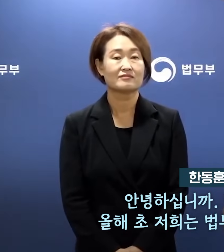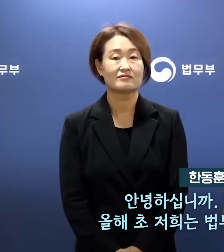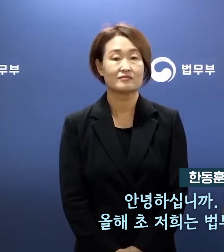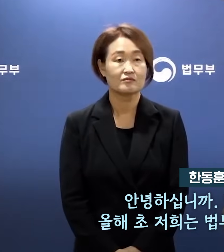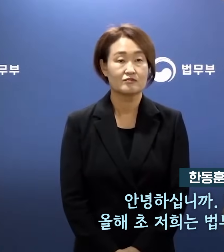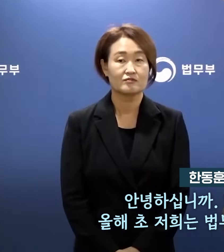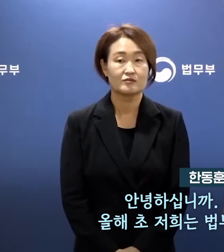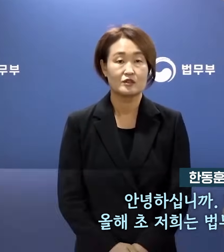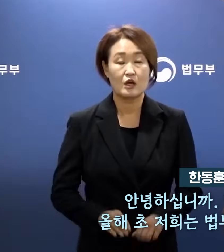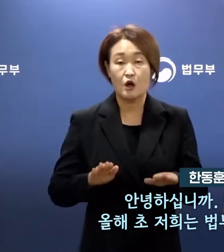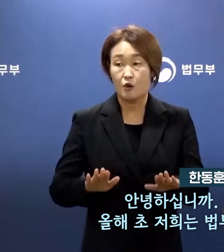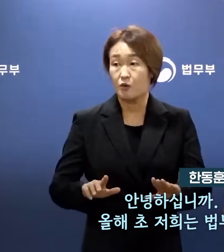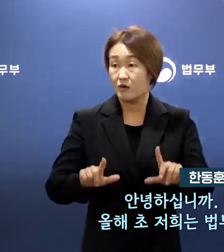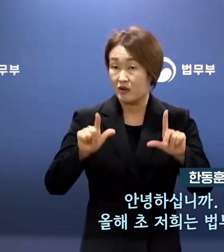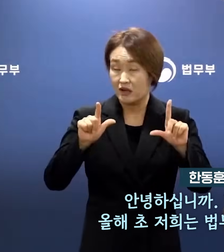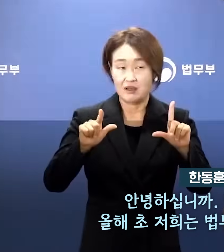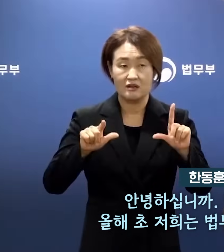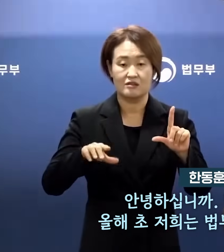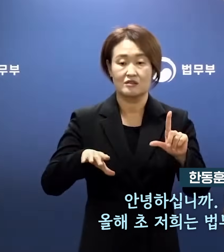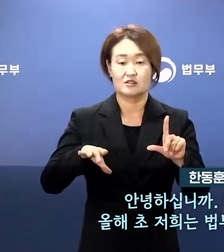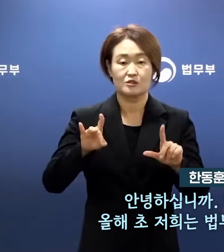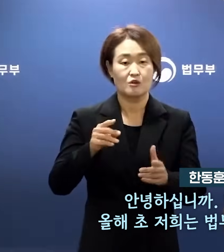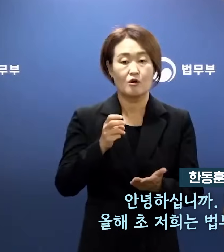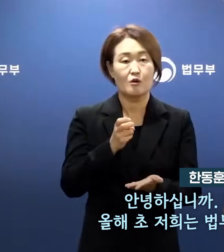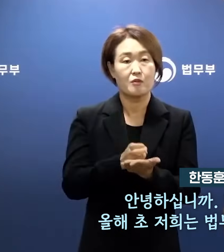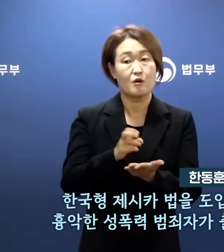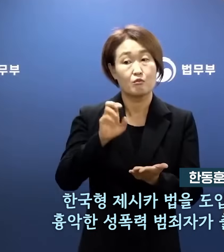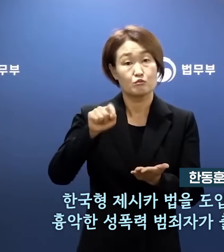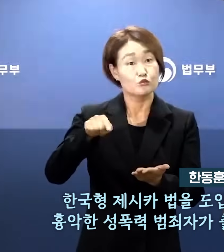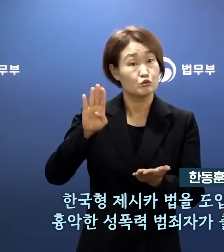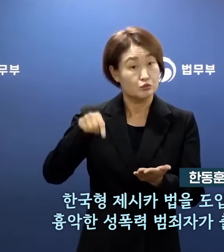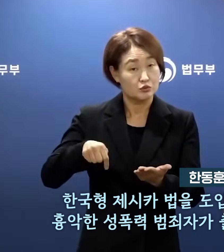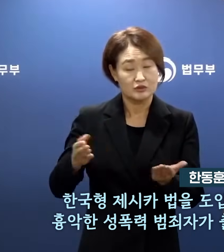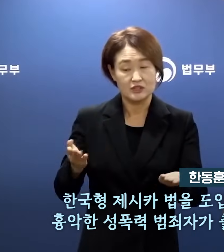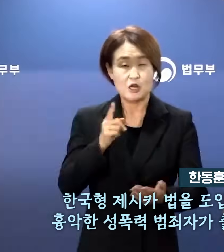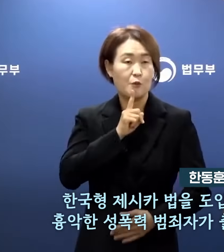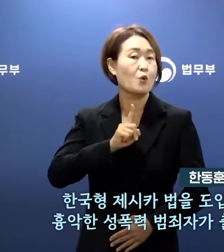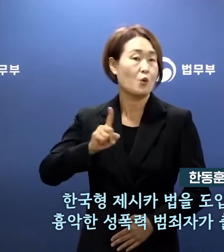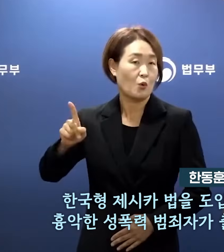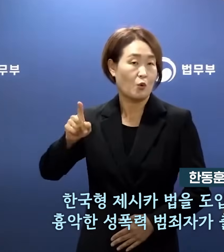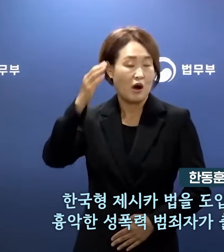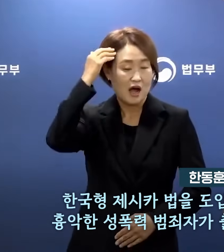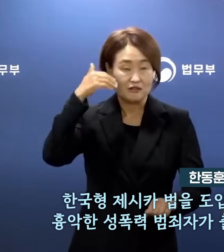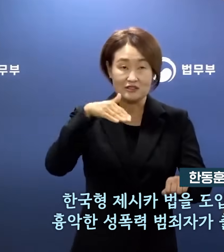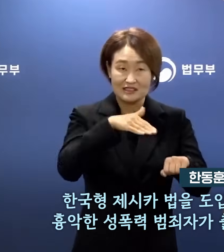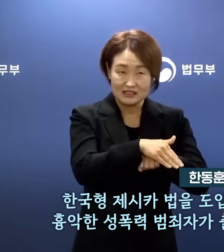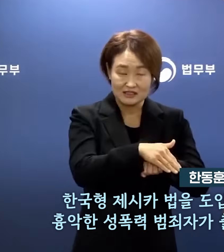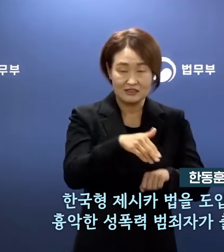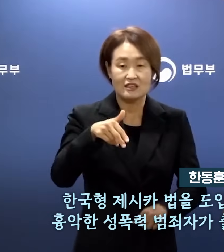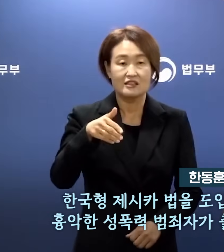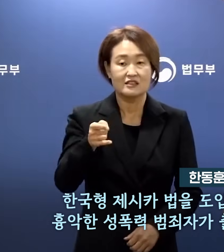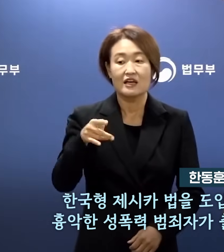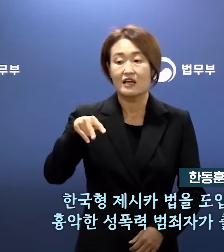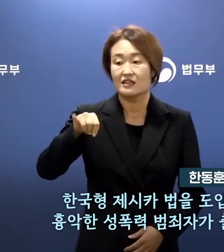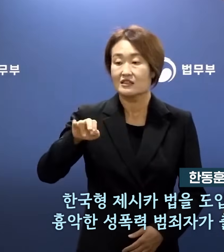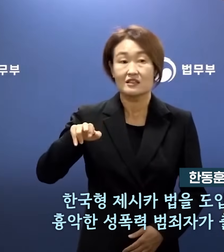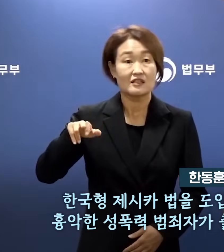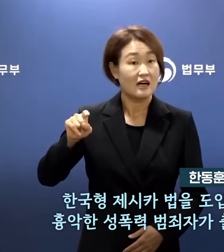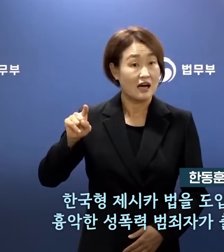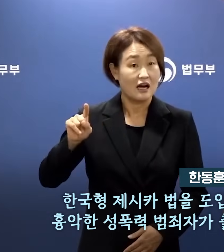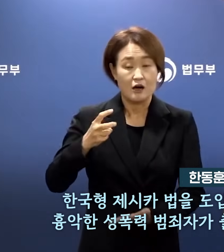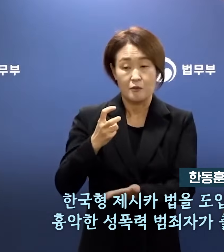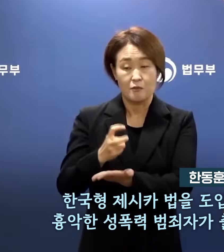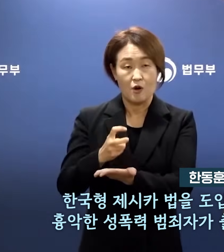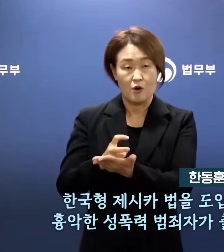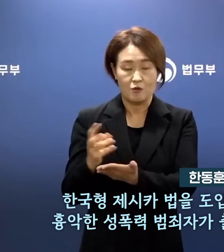올해 초 저희는 법무부 업무 보고를 통해서 한국형 제시카법을 도입하겠다고 말씀드린 바